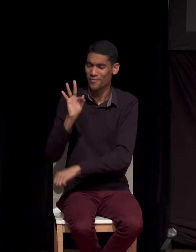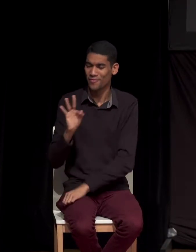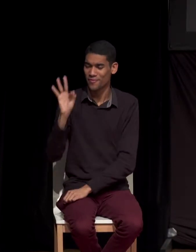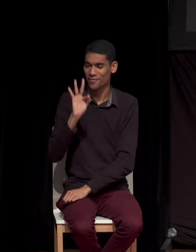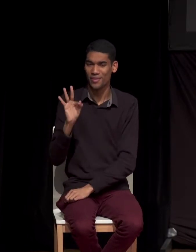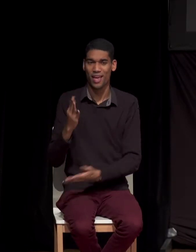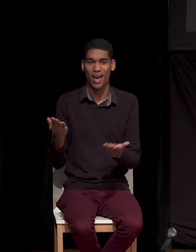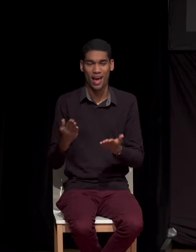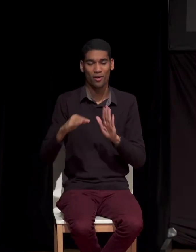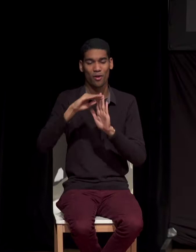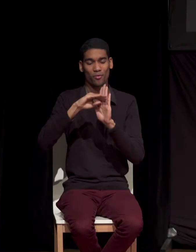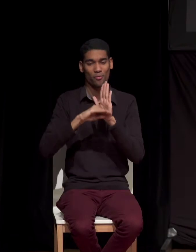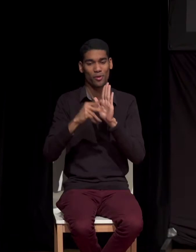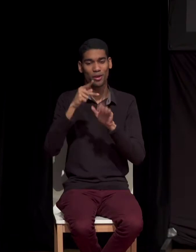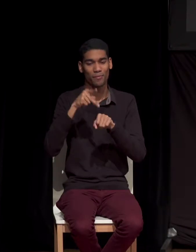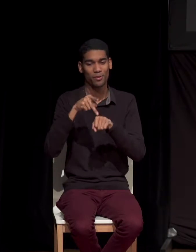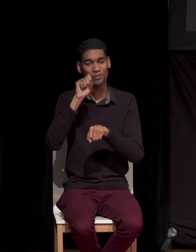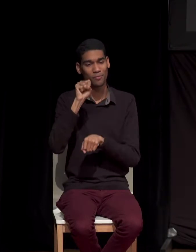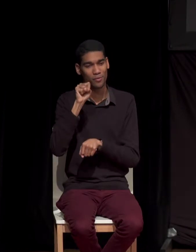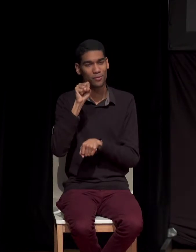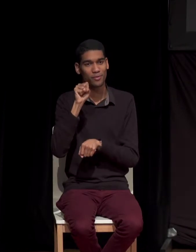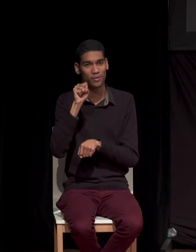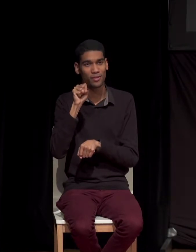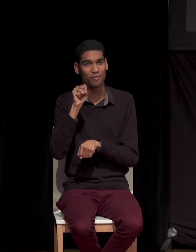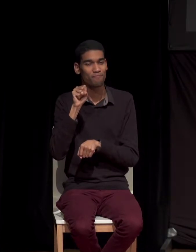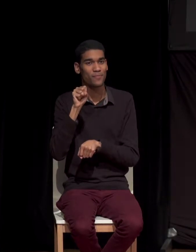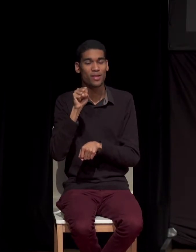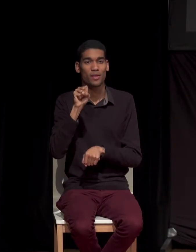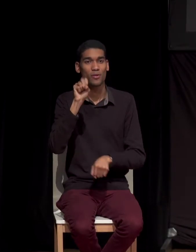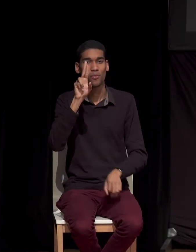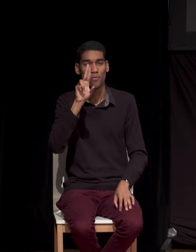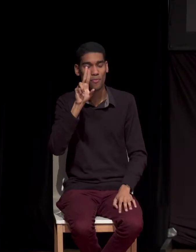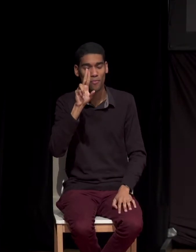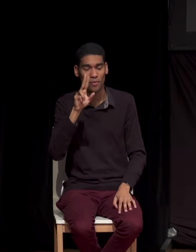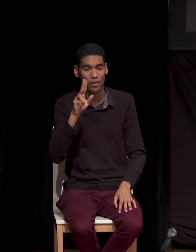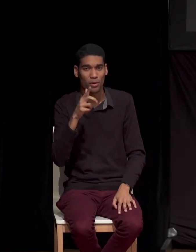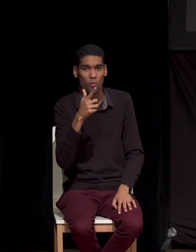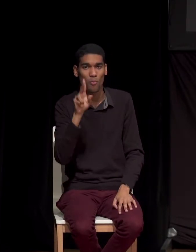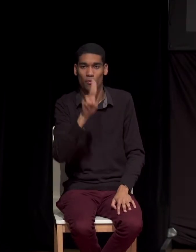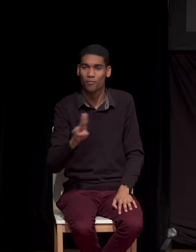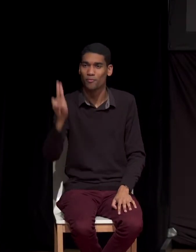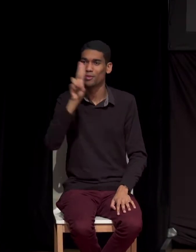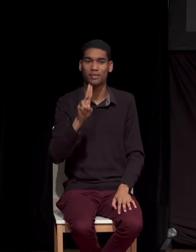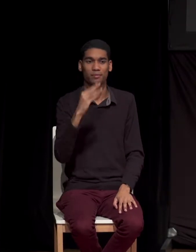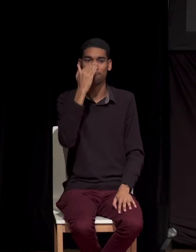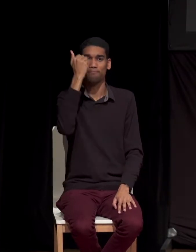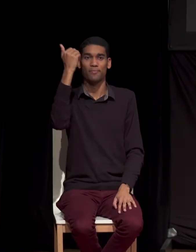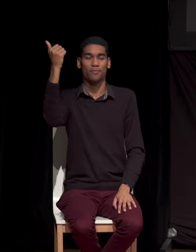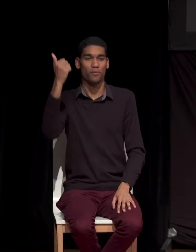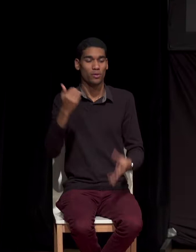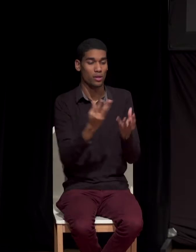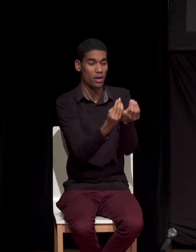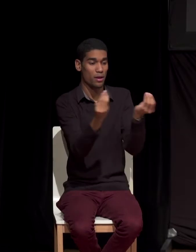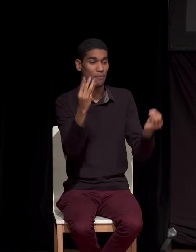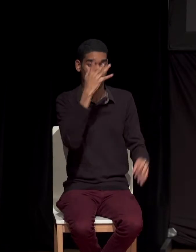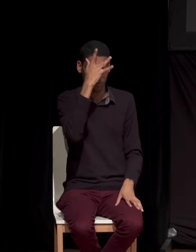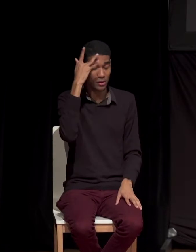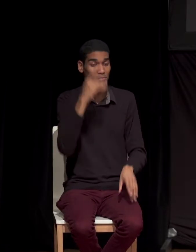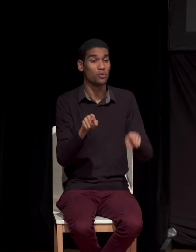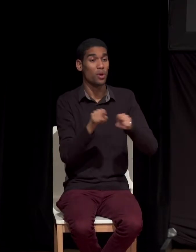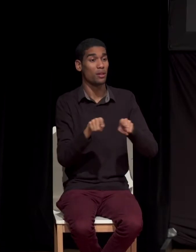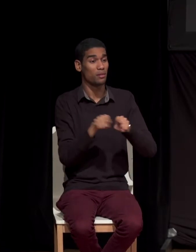programa de pós-graduação, né, de uma universidade reconhecida, que bom que outras pessoas estão fazendo isso, e que bom que a gente está produzindo pesquisas